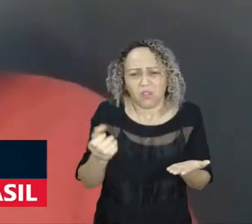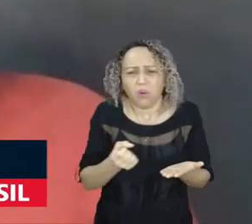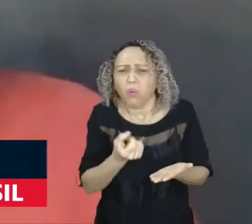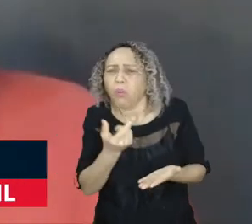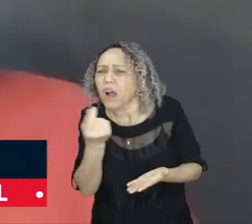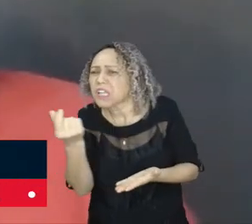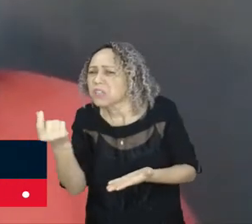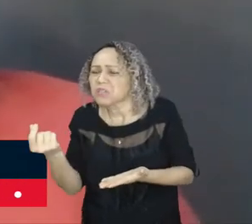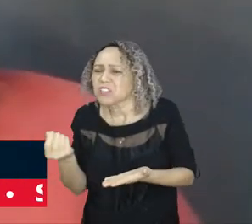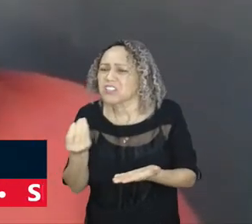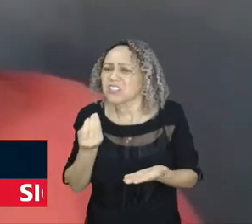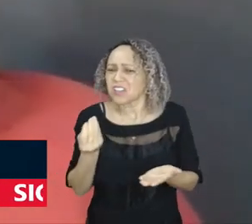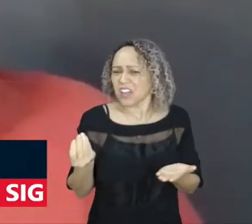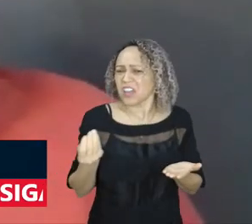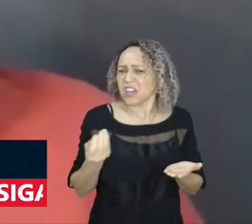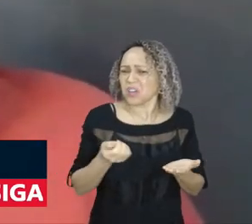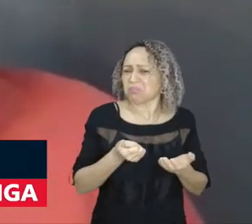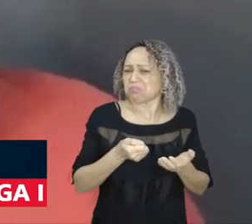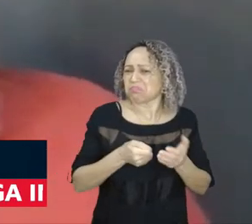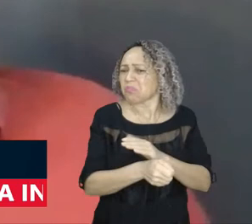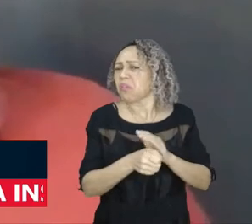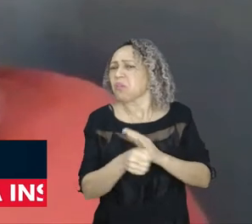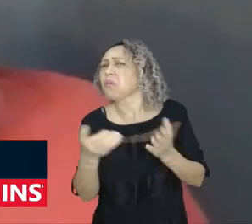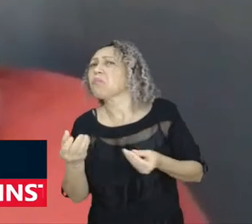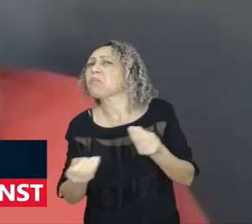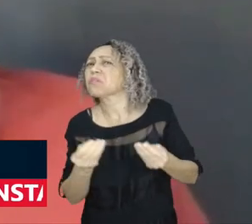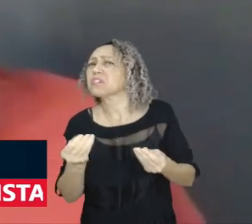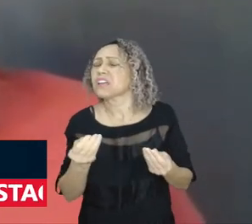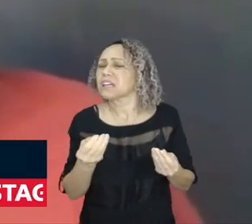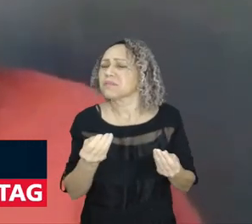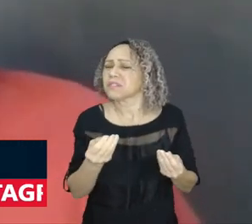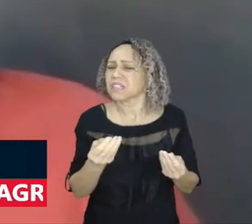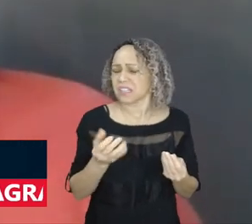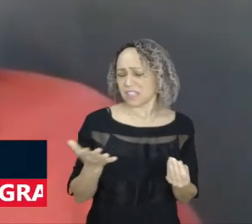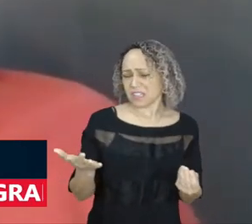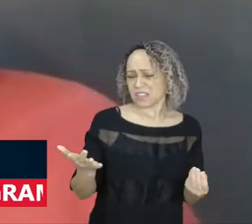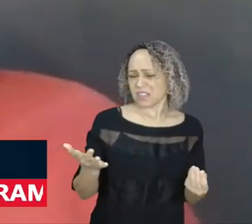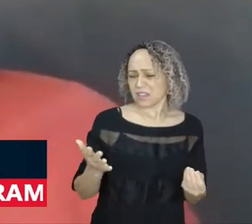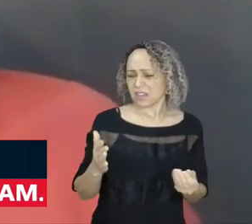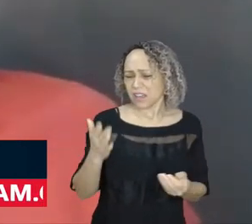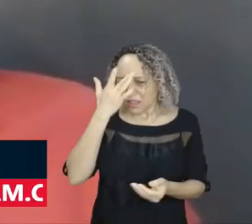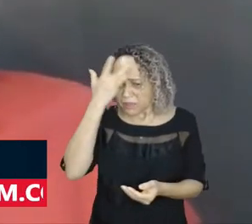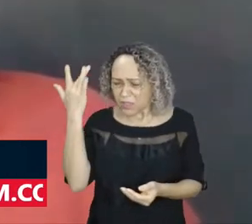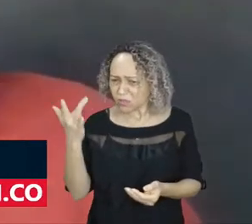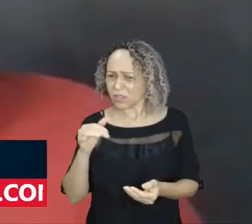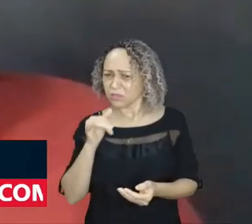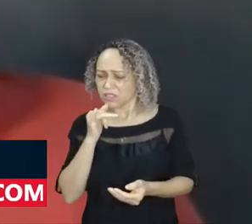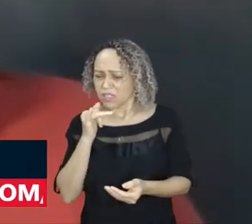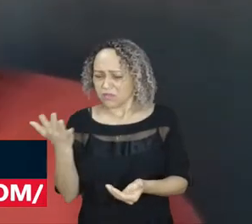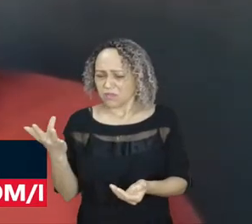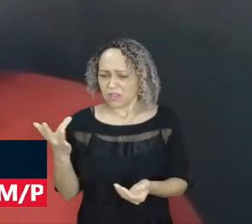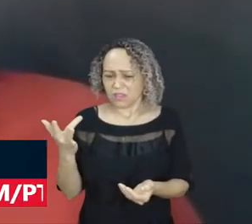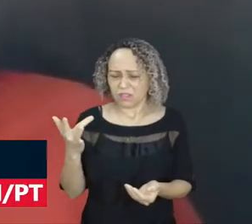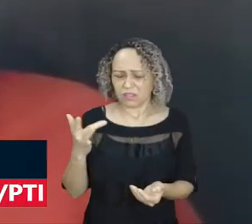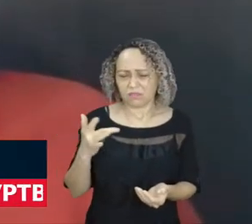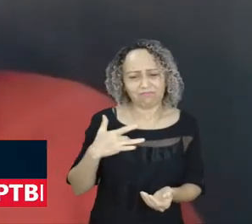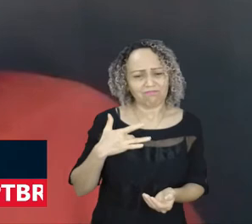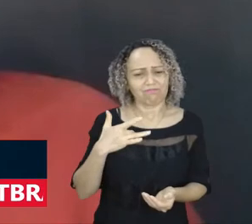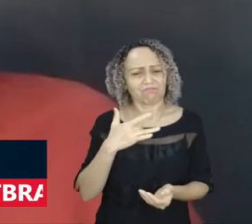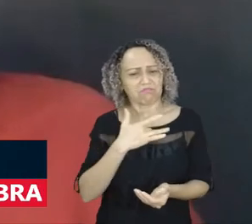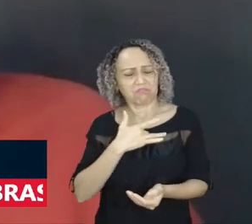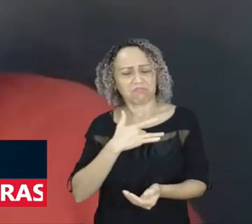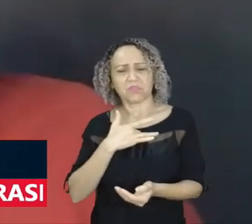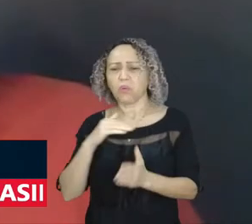houve complicadas nisso, né? Inclusive planos de saúde que fizeram tratamentos ditos preventivos com